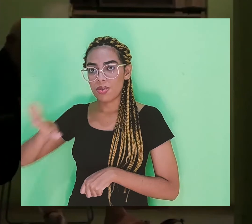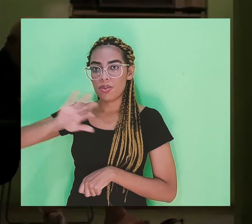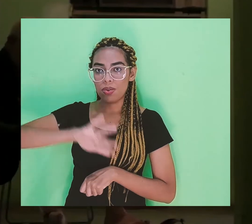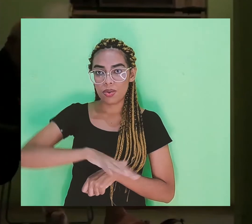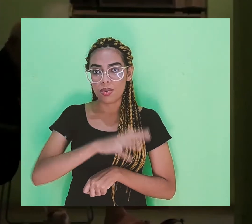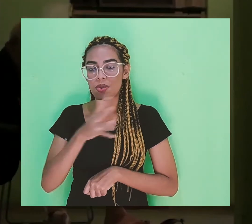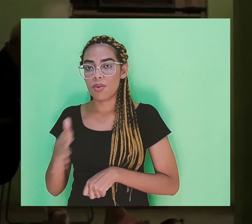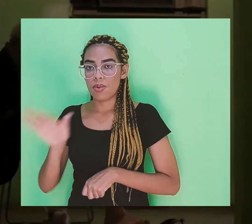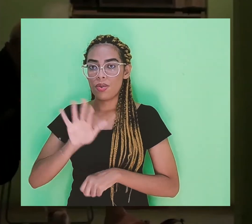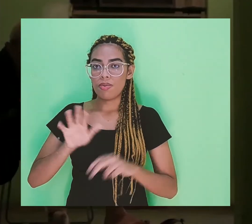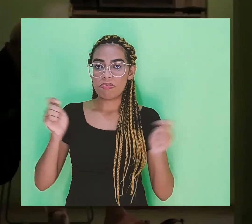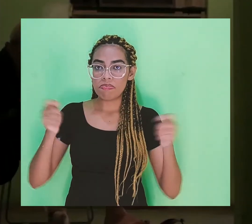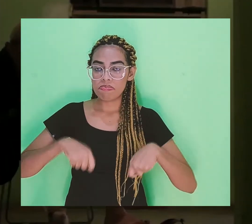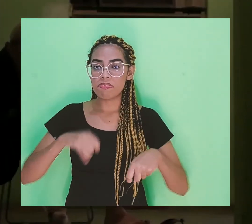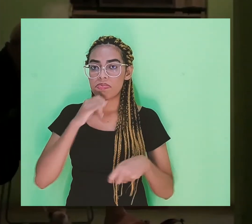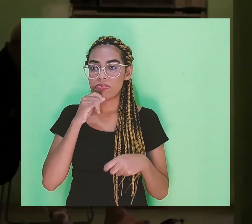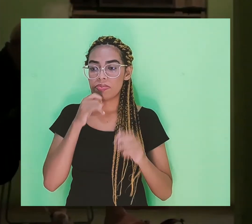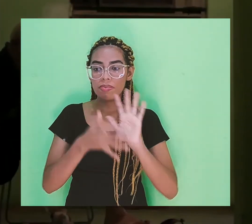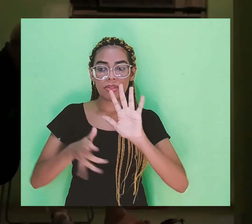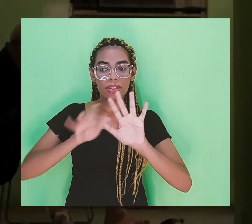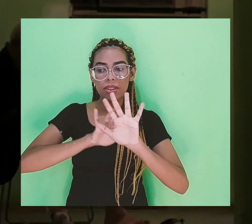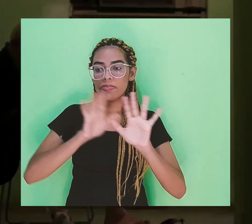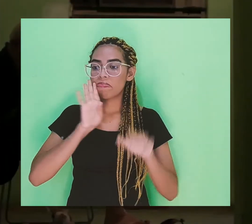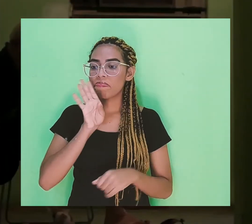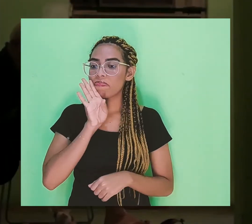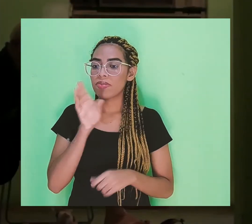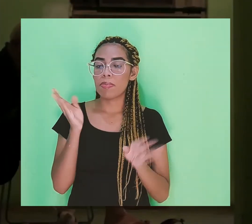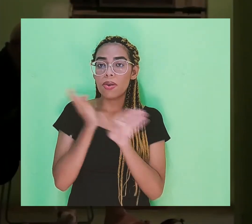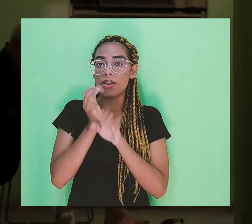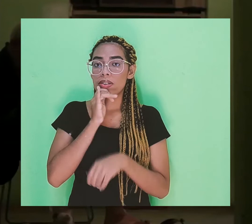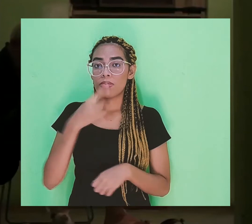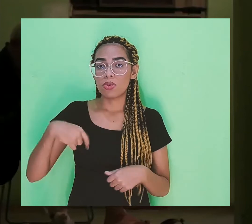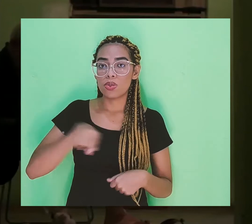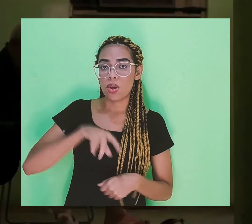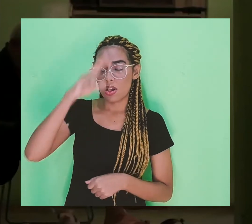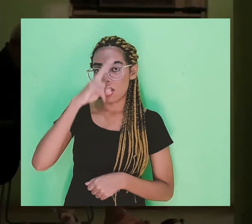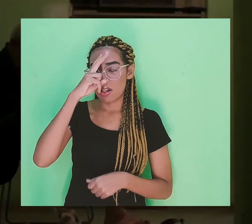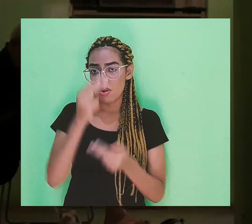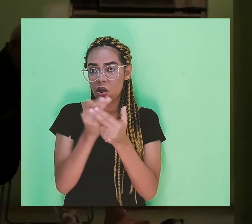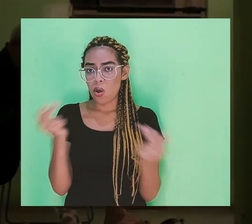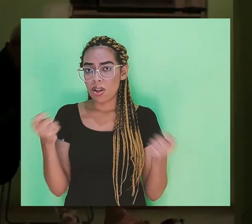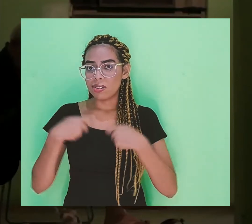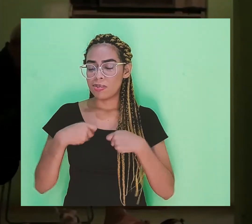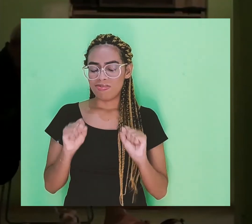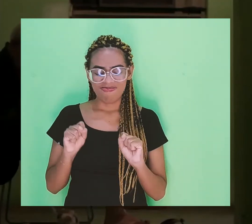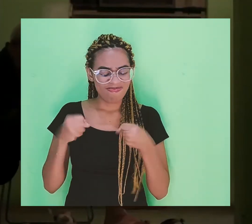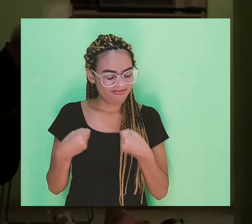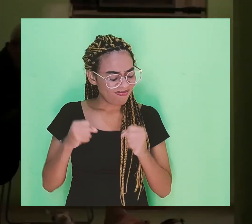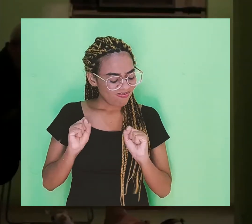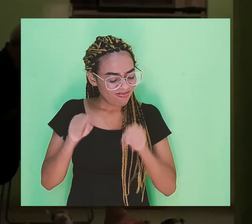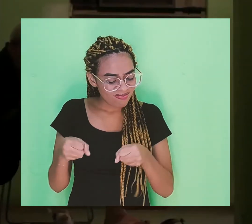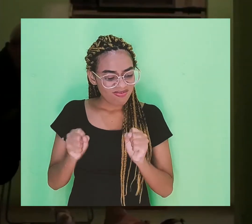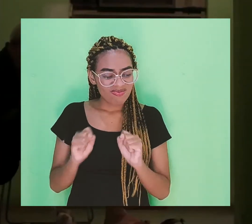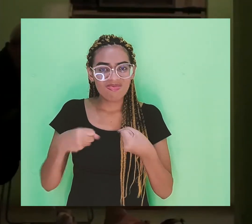intensidade, né? Mas é isso, justamente, ele bota isso como metáfora, é fantástico, porque a gente às vezes lembra de uma coisa quando se esforça, sabe? Lembrar